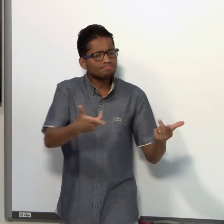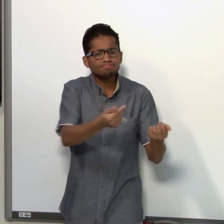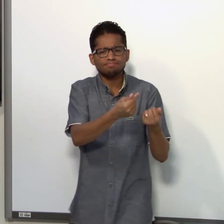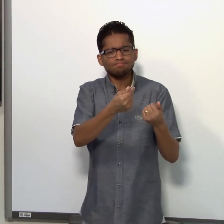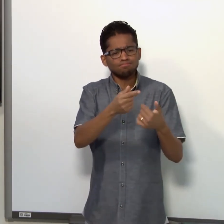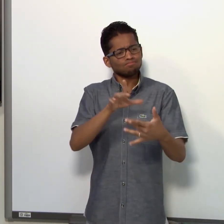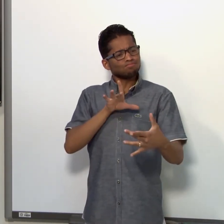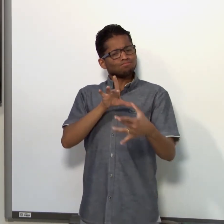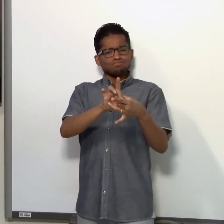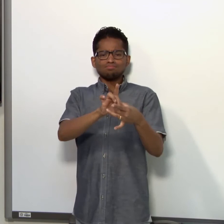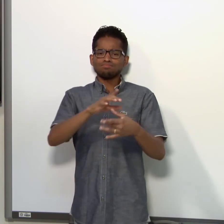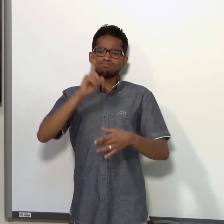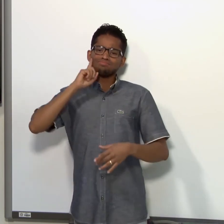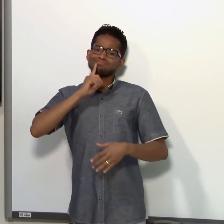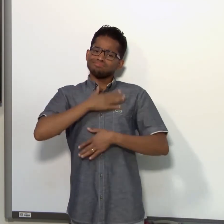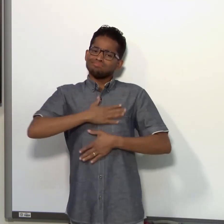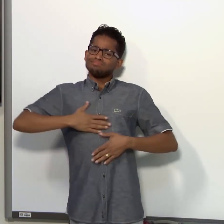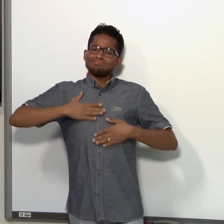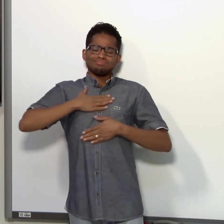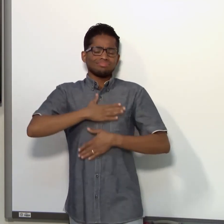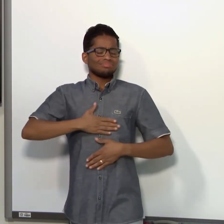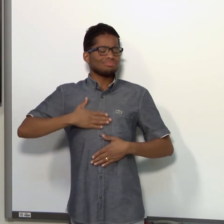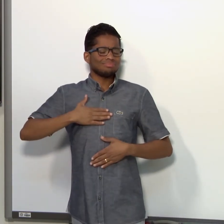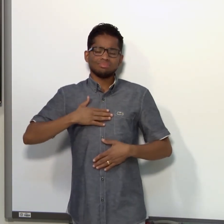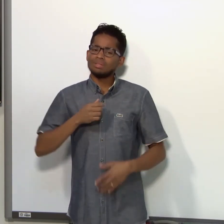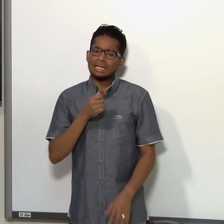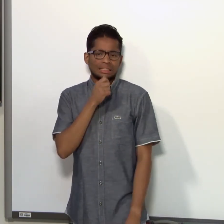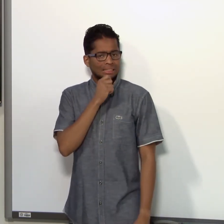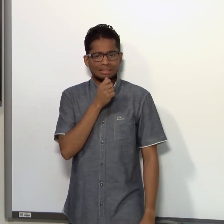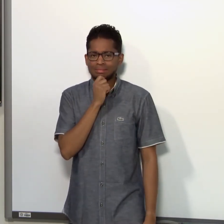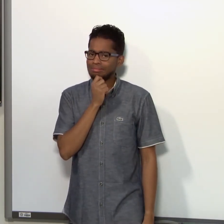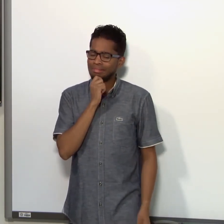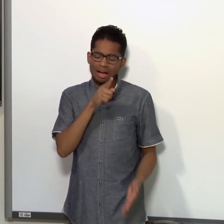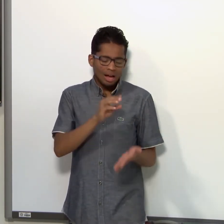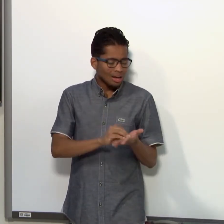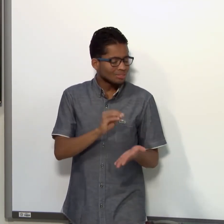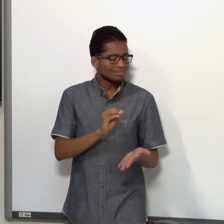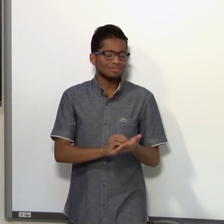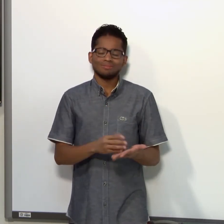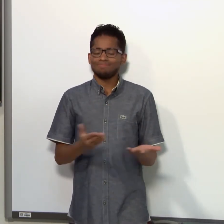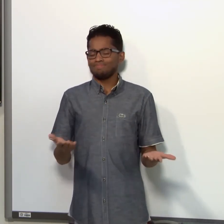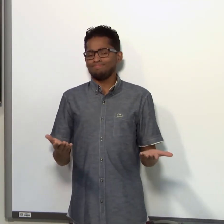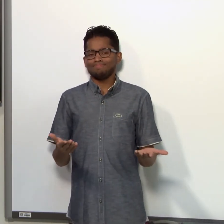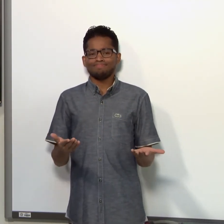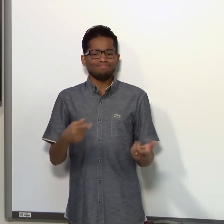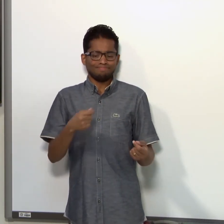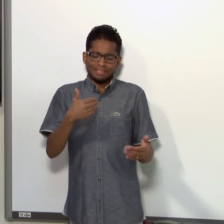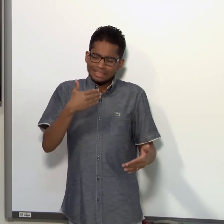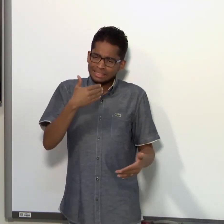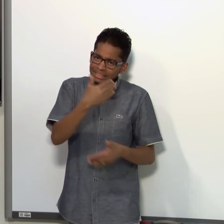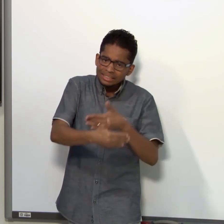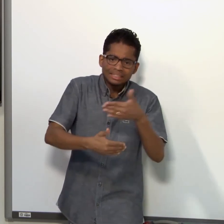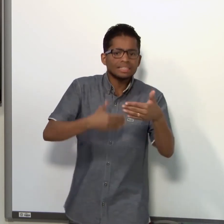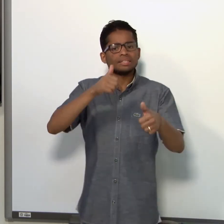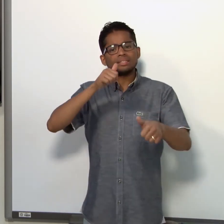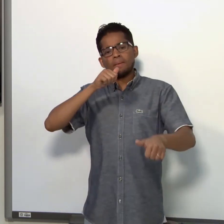bem melhor que a teoria tradicional. Mas a teoria crítica, ela é adequada para o